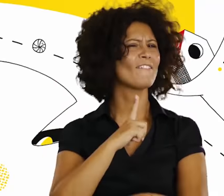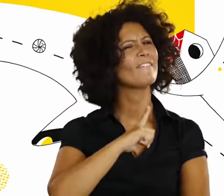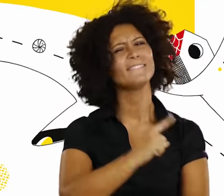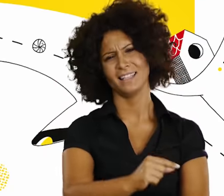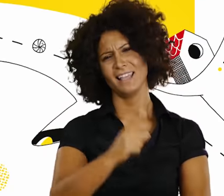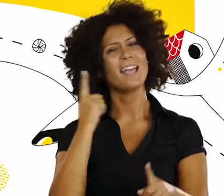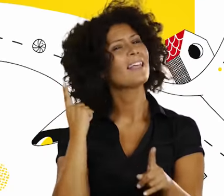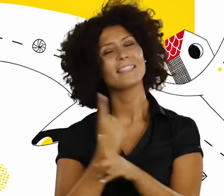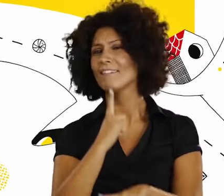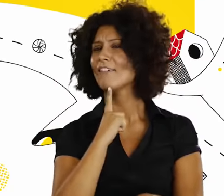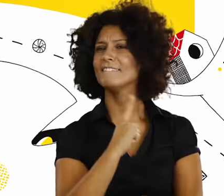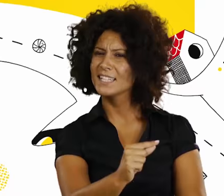sull'acqua. Ma